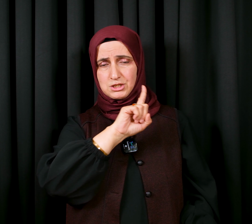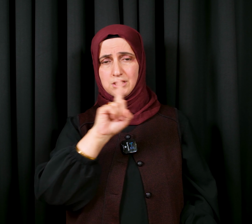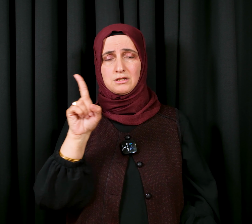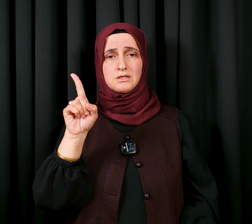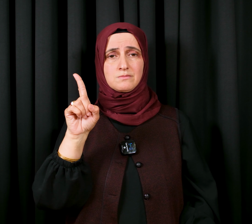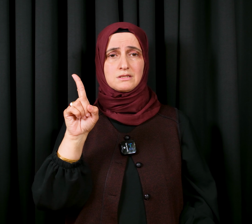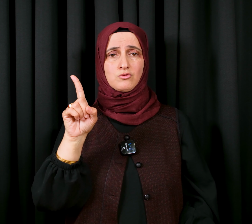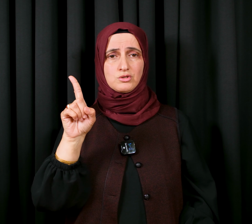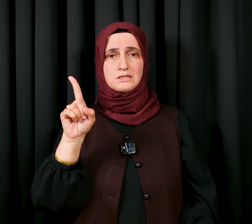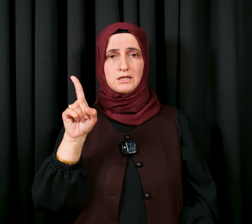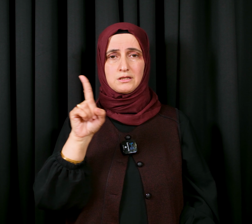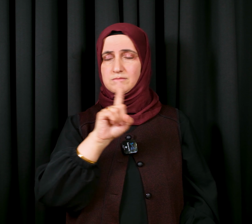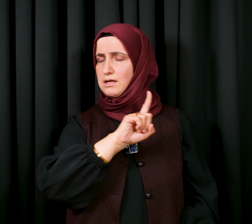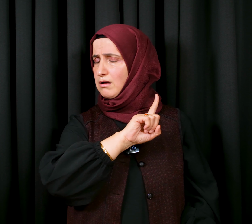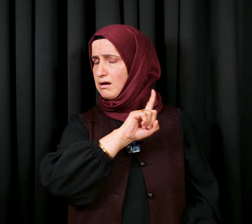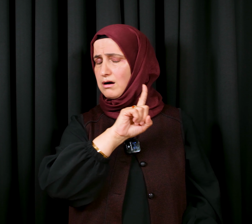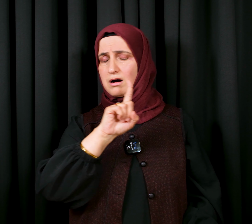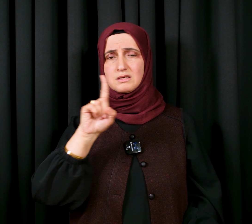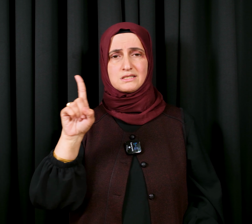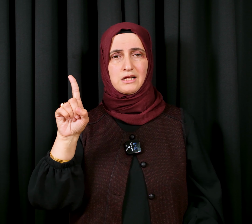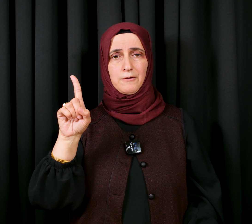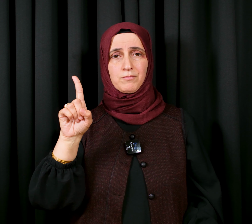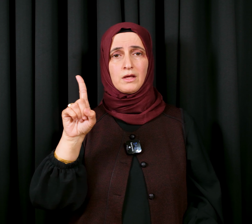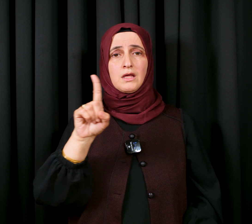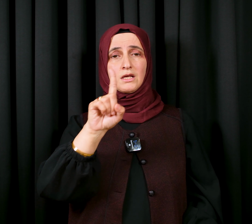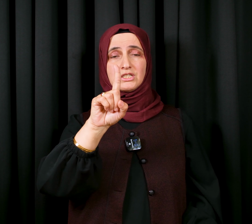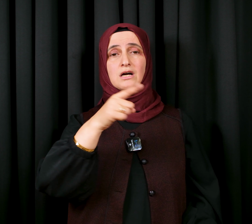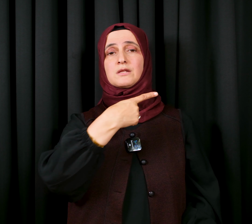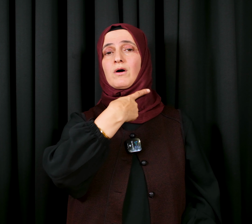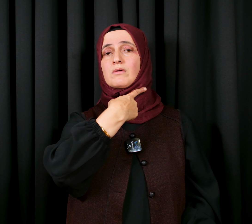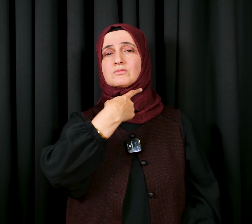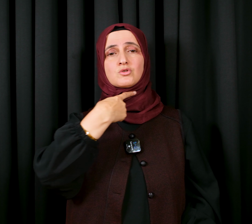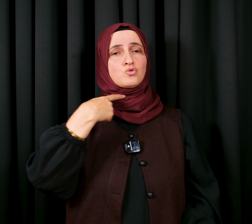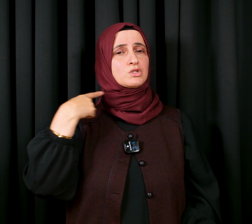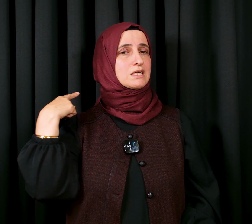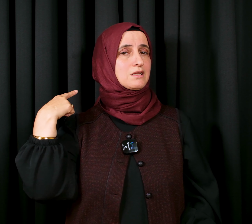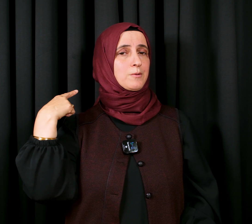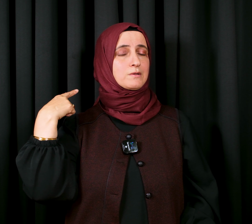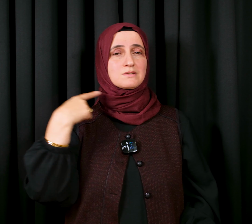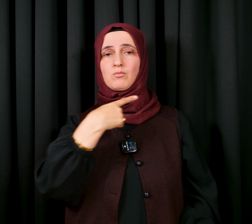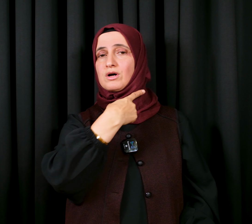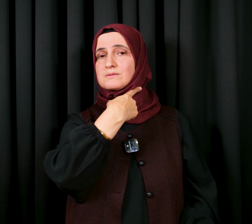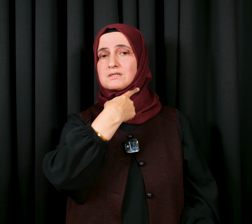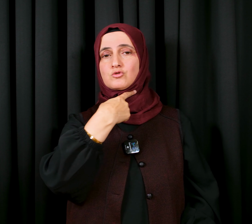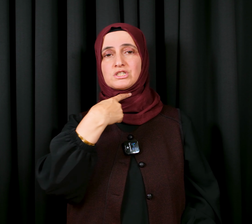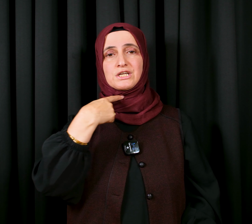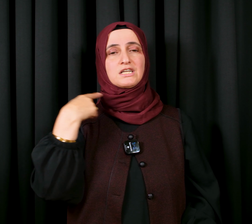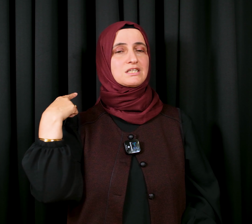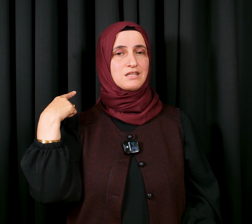kaşlarımızla da onu desteklediğimizde asla. İşaret parmağımızı şu şekilde yaptığımızda, boğazımızdan şöyle çekerdiyesine